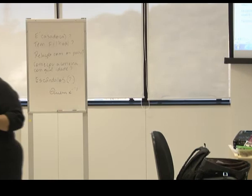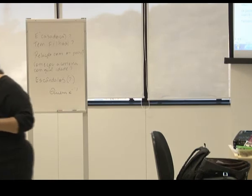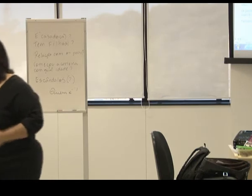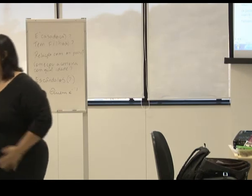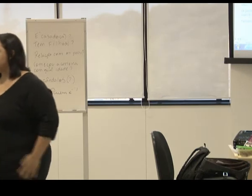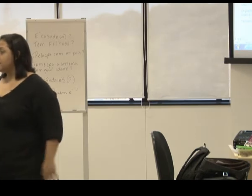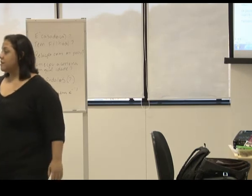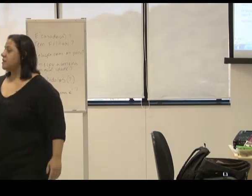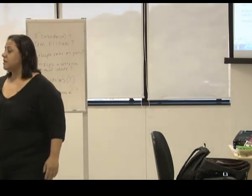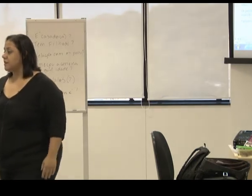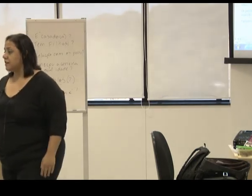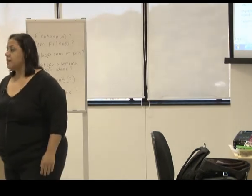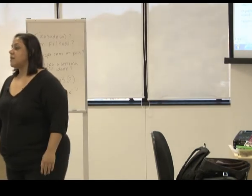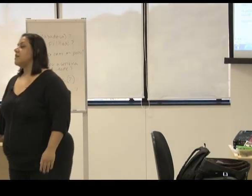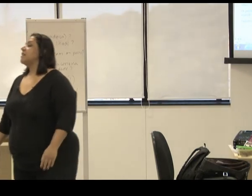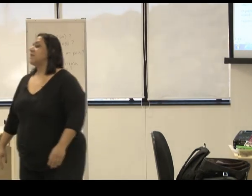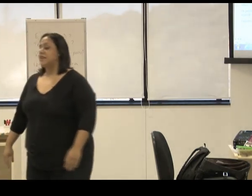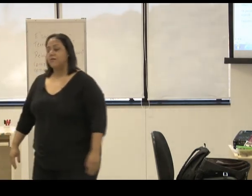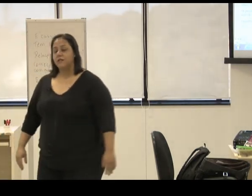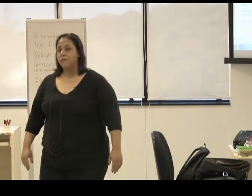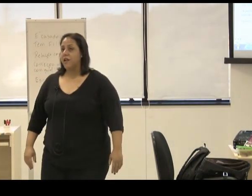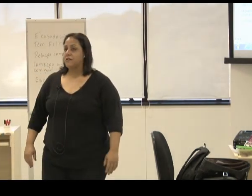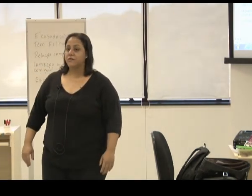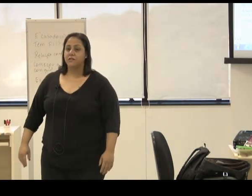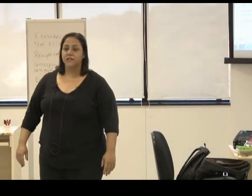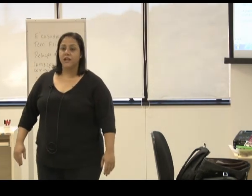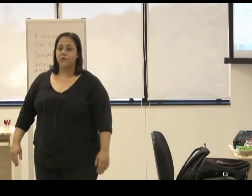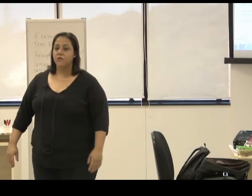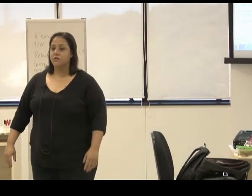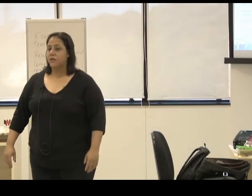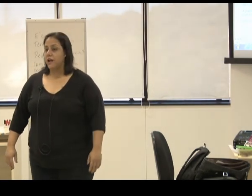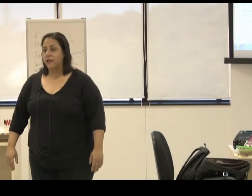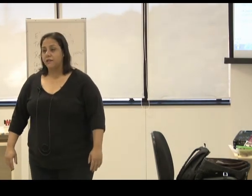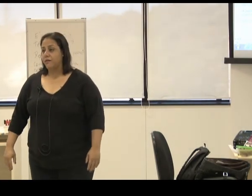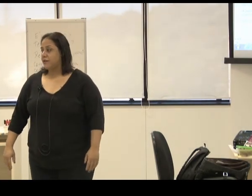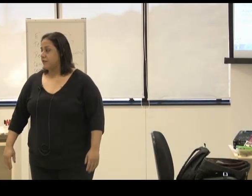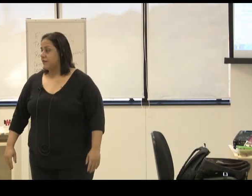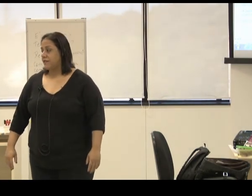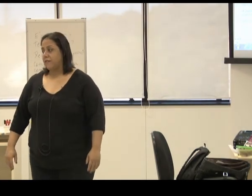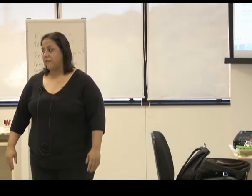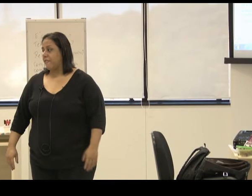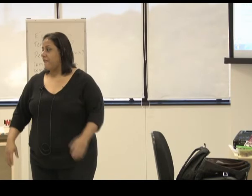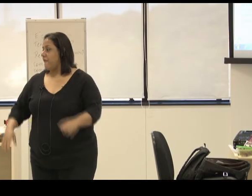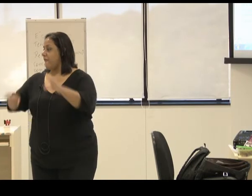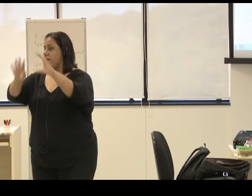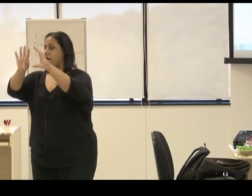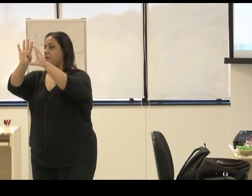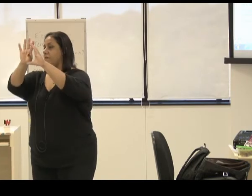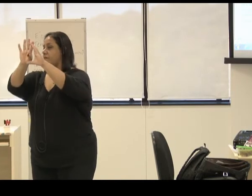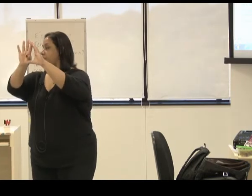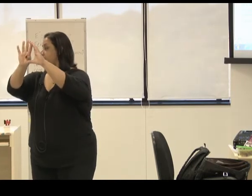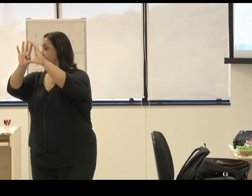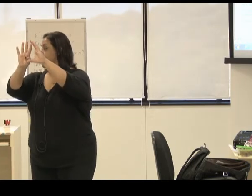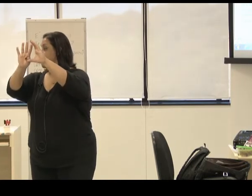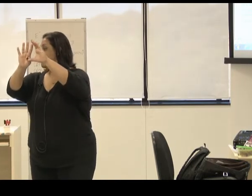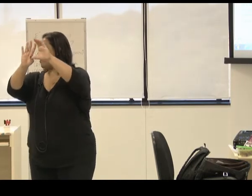começou a fazer. Como instrutora. Não, o tabulário de vocês, aquele curso online também. Ó. Ó.